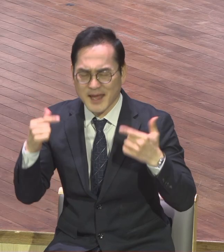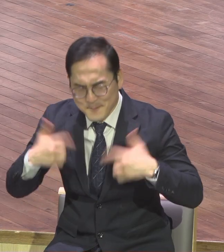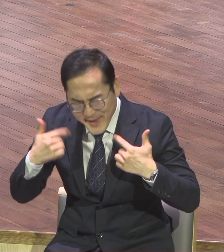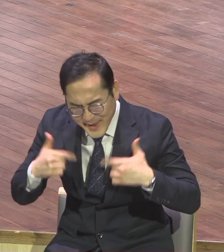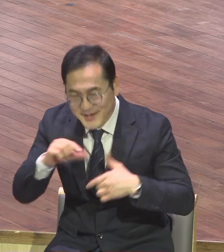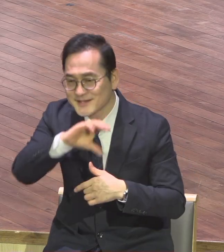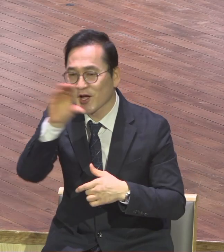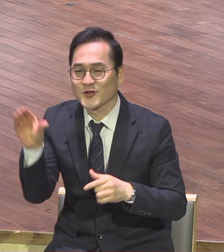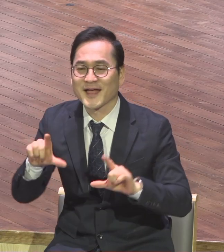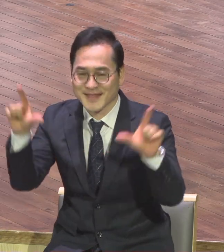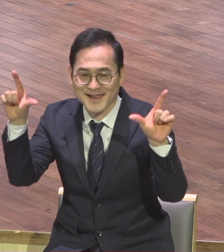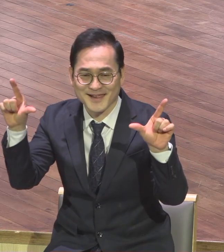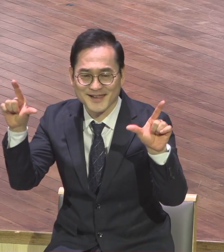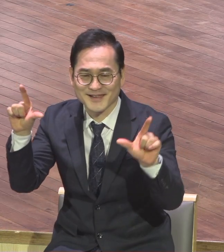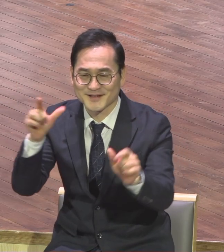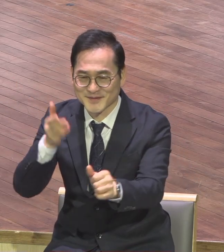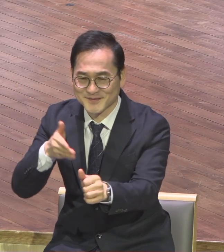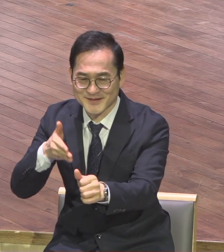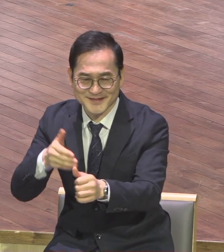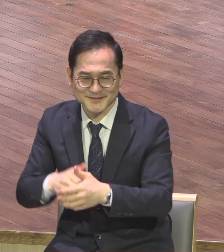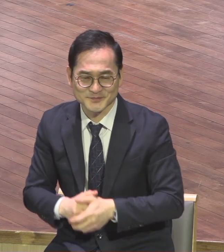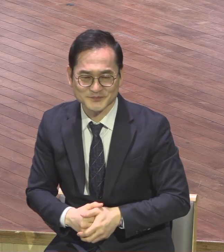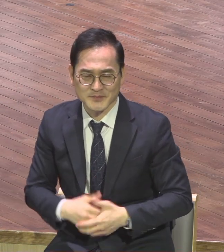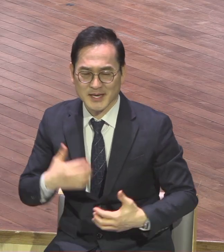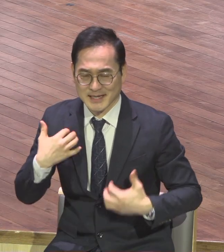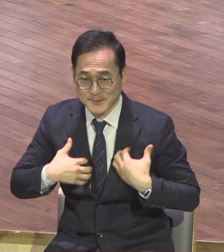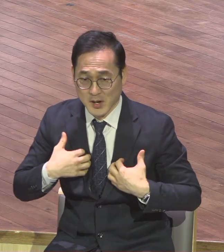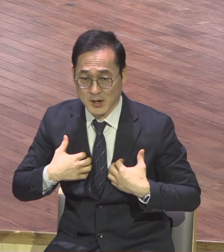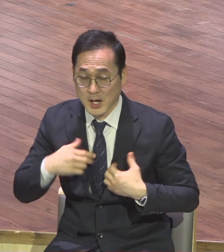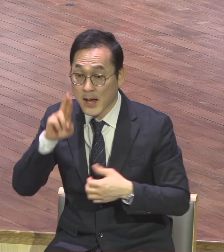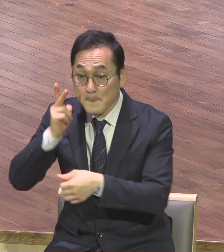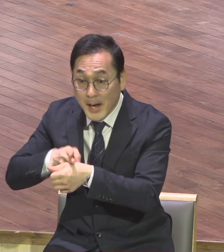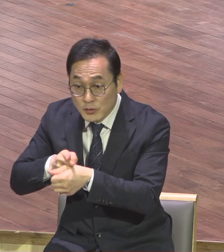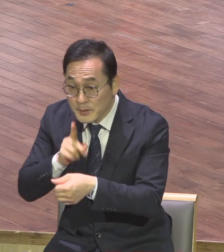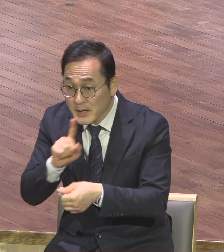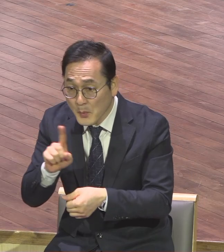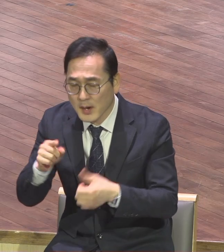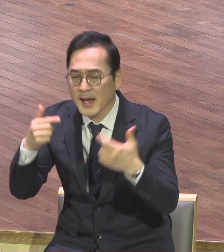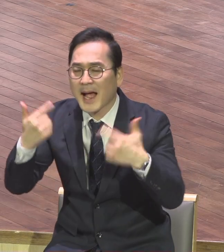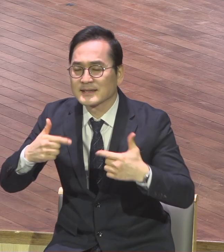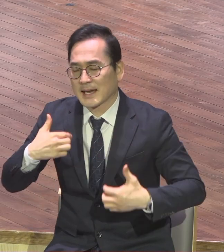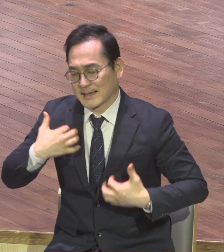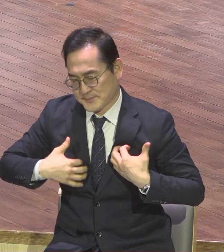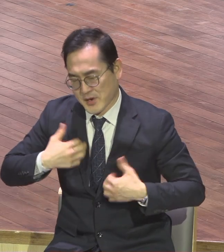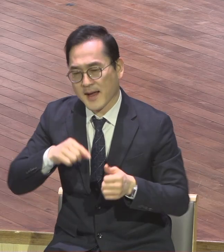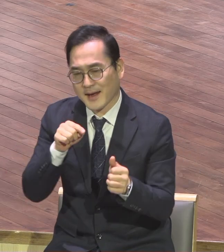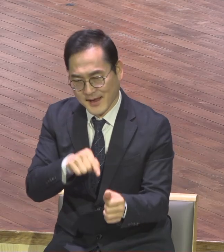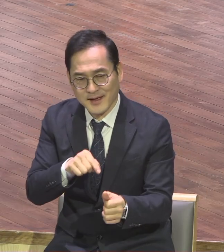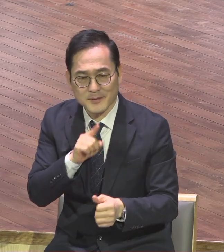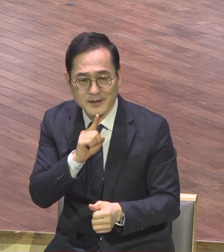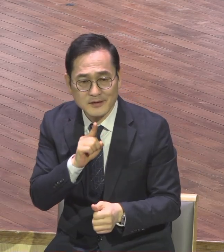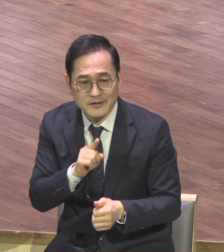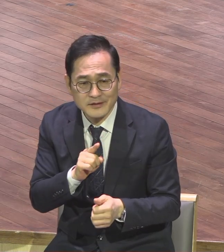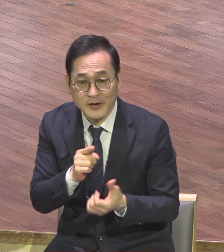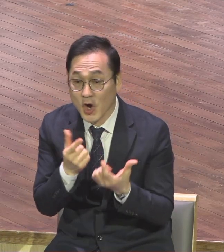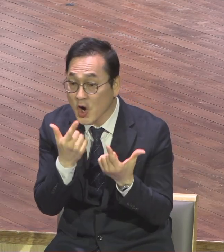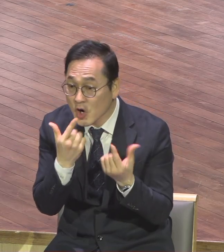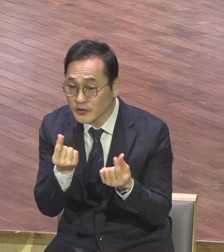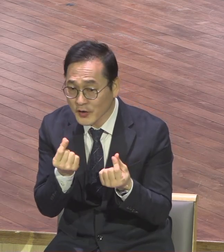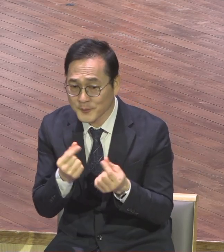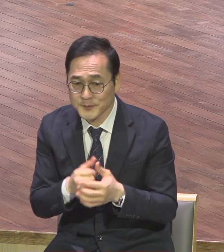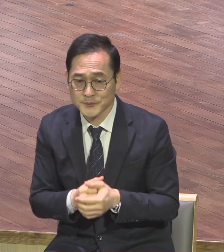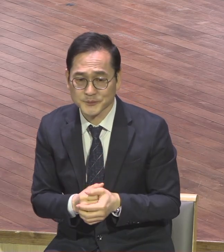바랍니다. 기뻐하고 기뻐. 그래서 바울이 그랬다. 항상 기뻐해라. 항상 기뻐해라. 구원받은 자,